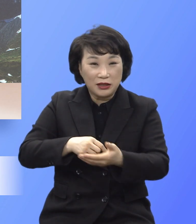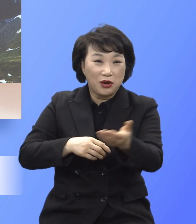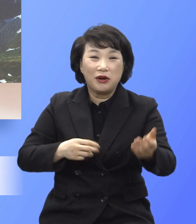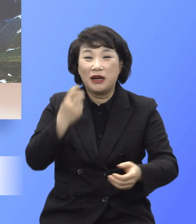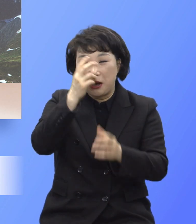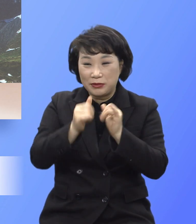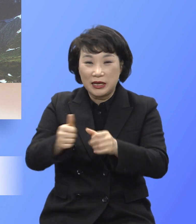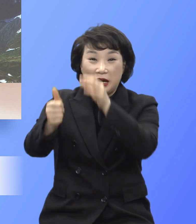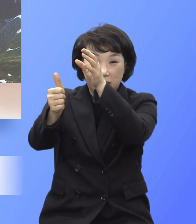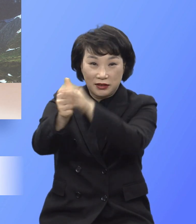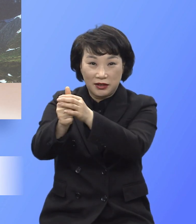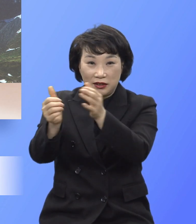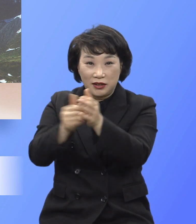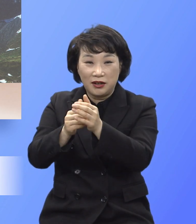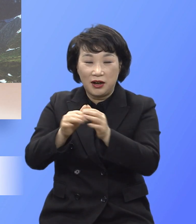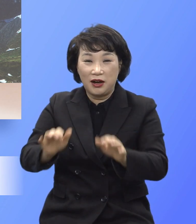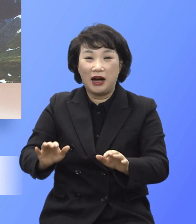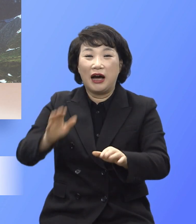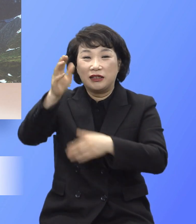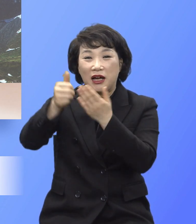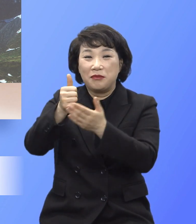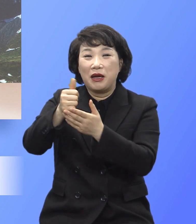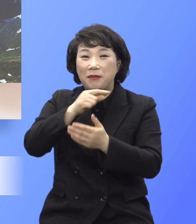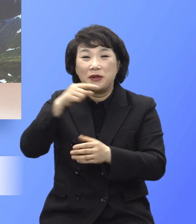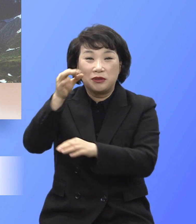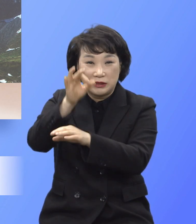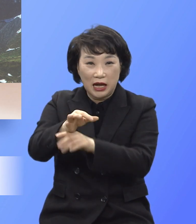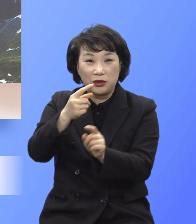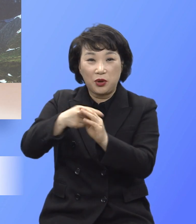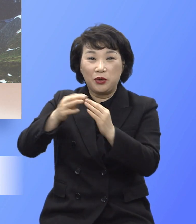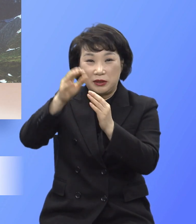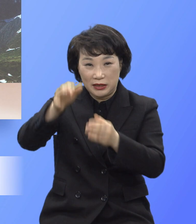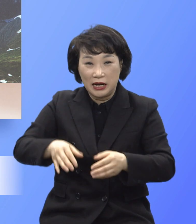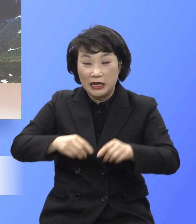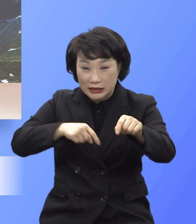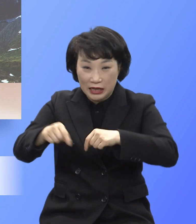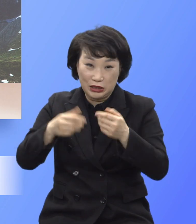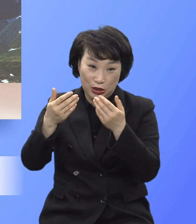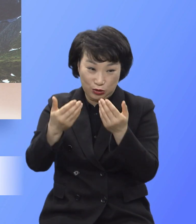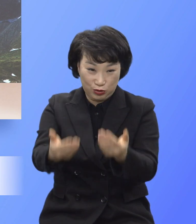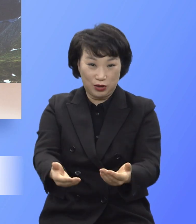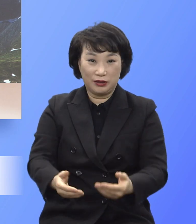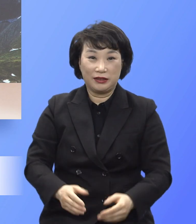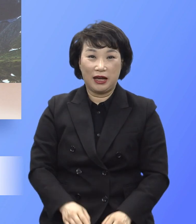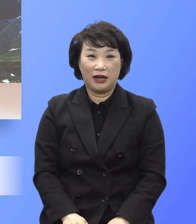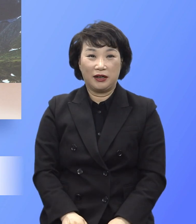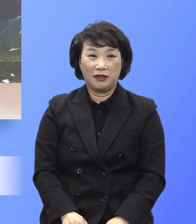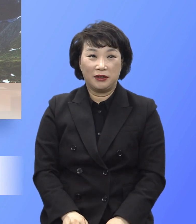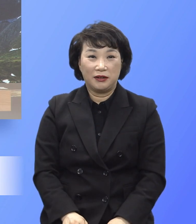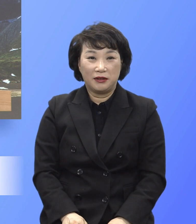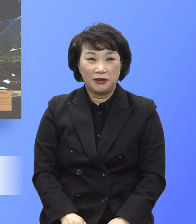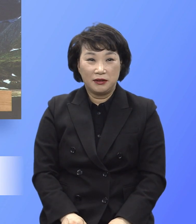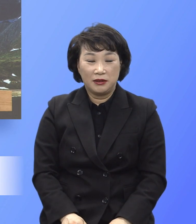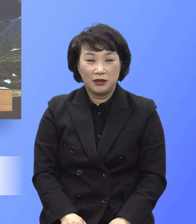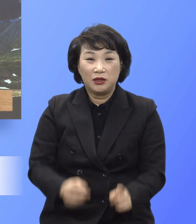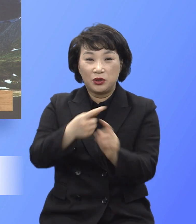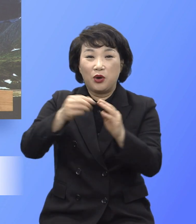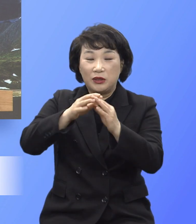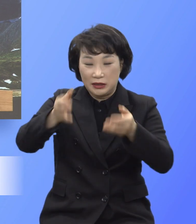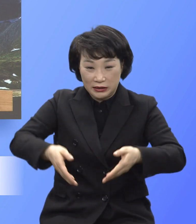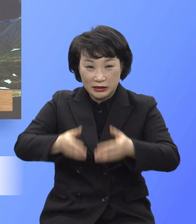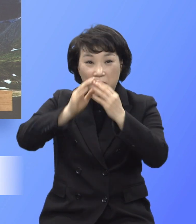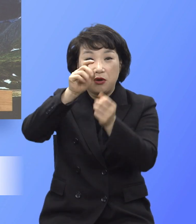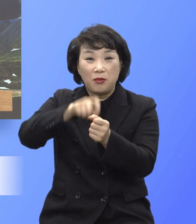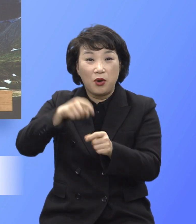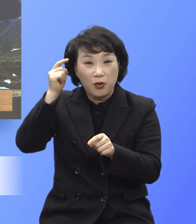너희로 감독자를 삼고 하나님이 자기 피로 사신 교회를 치게 하셨느니라. 교회를